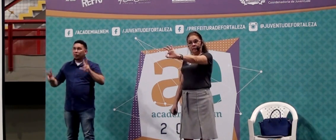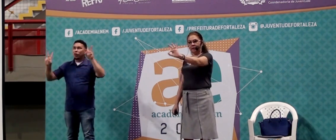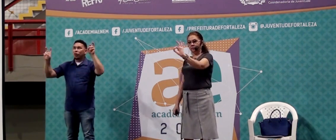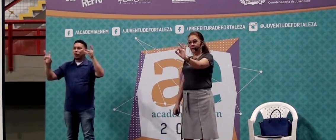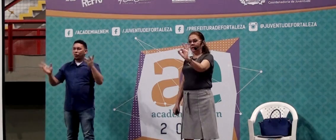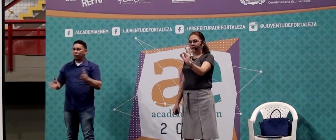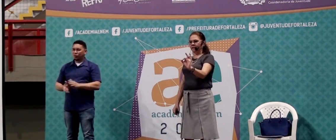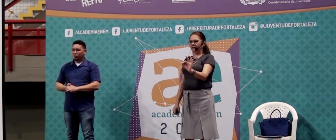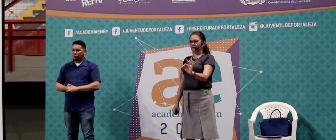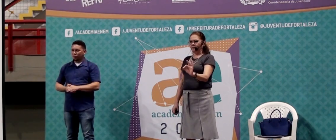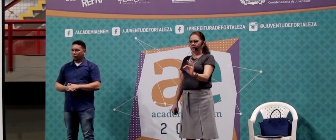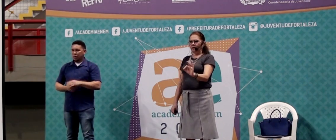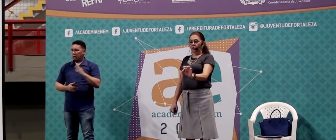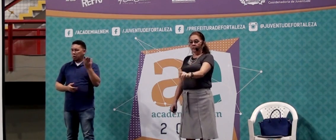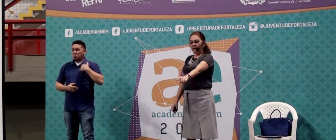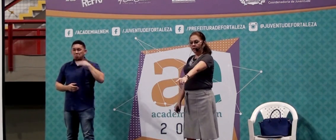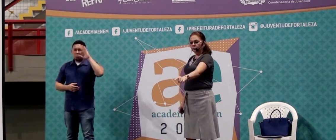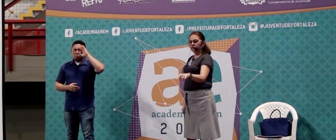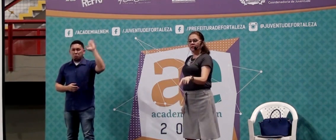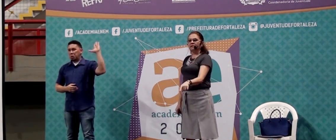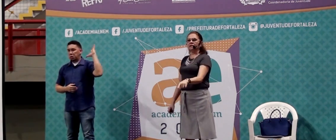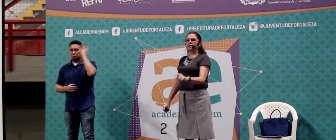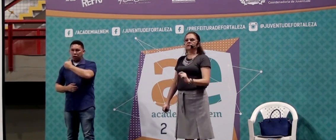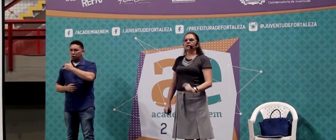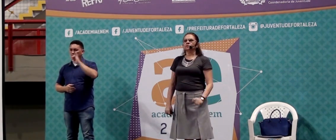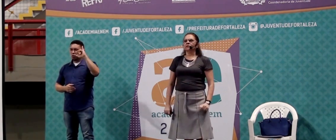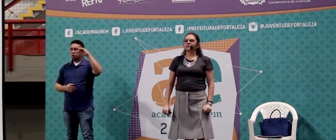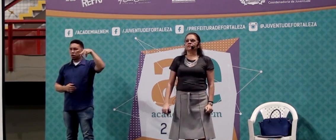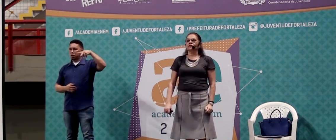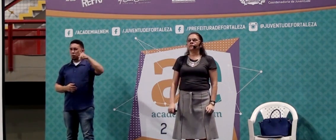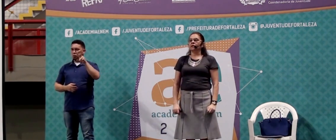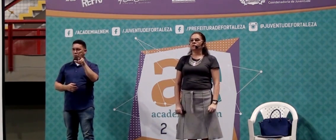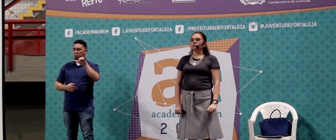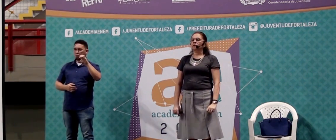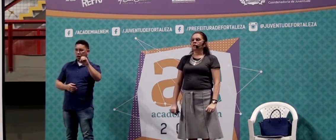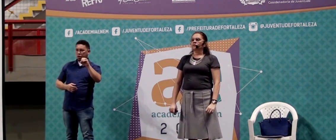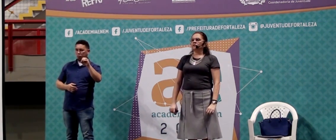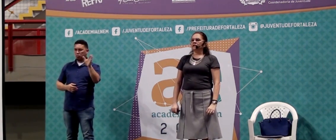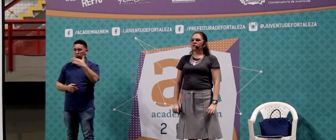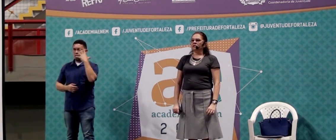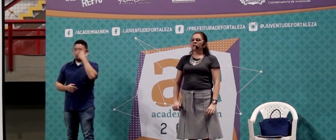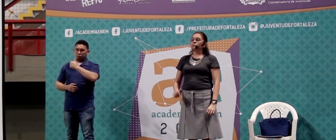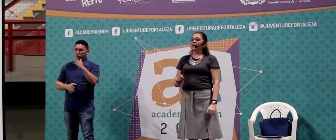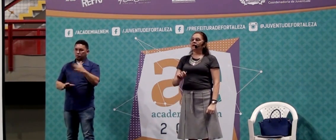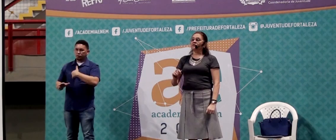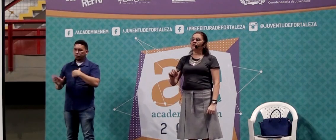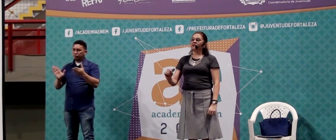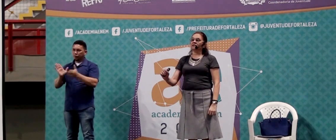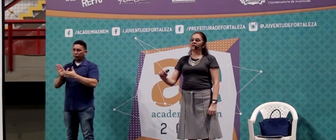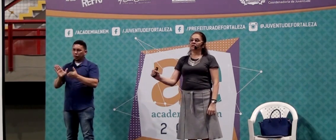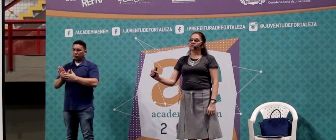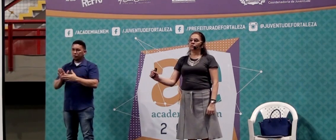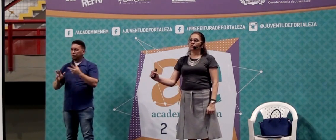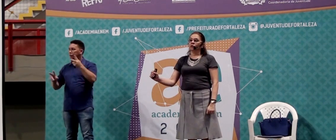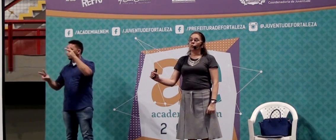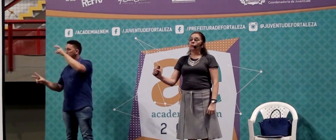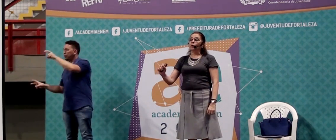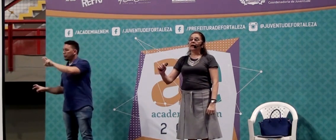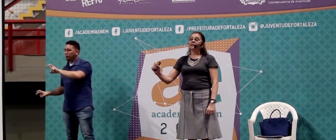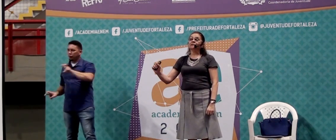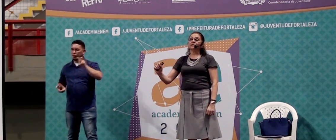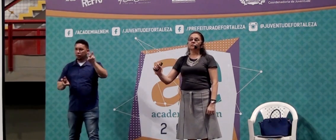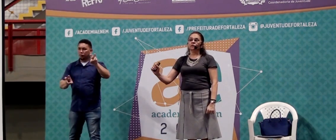o império da beleza. Como é que eu uso uma citação no desenvolvimento? Você diz, parafraseando,